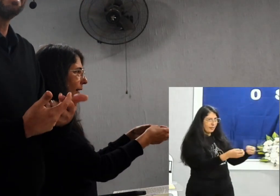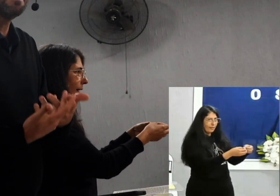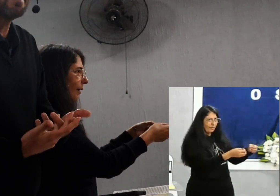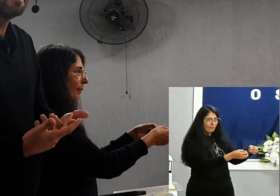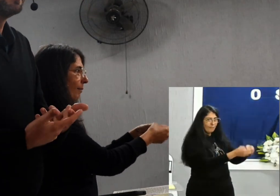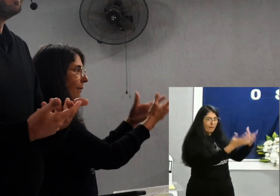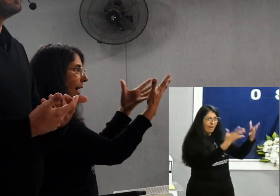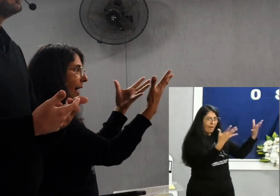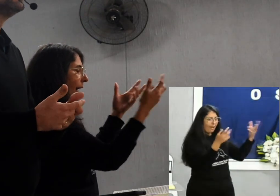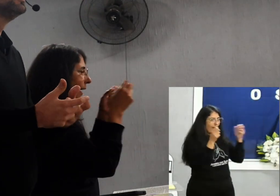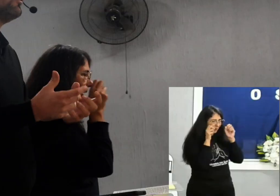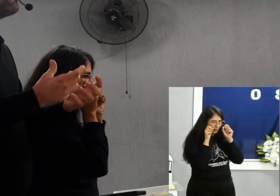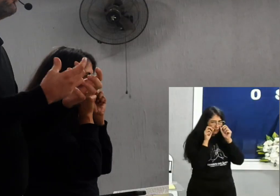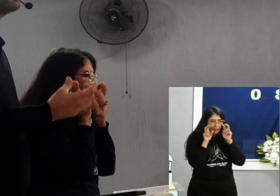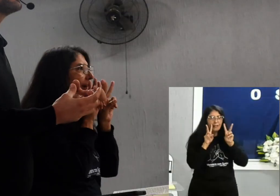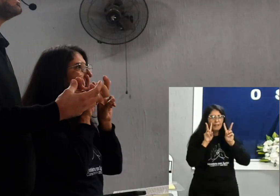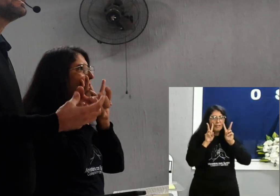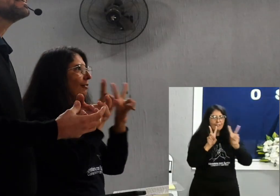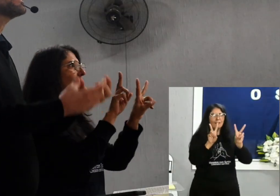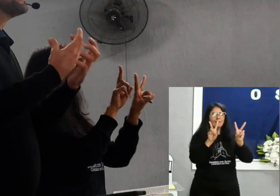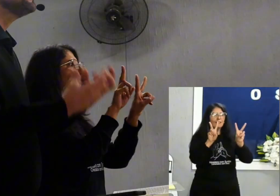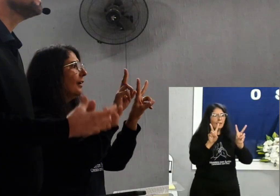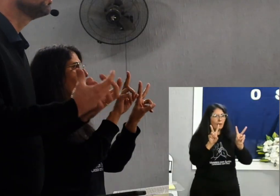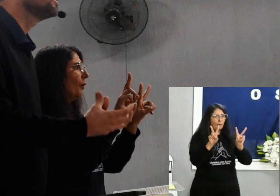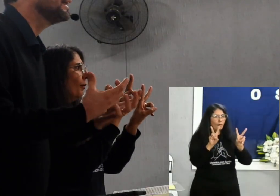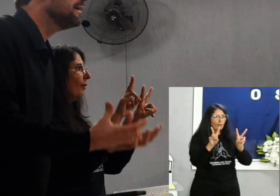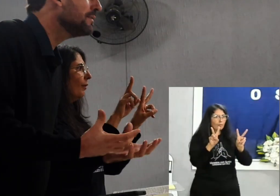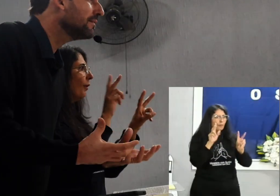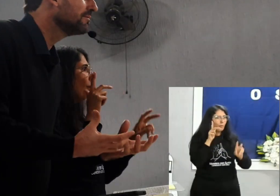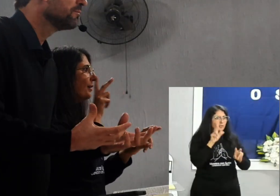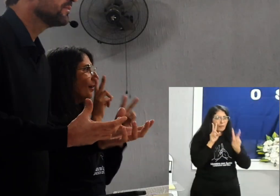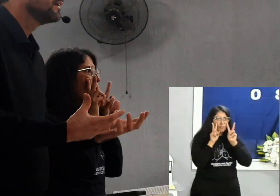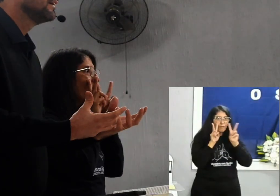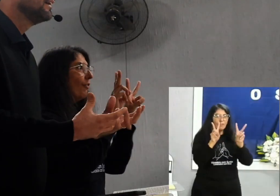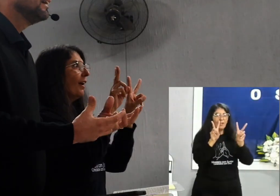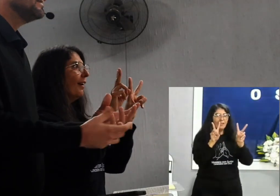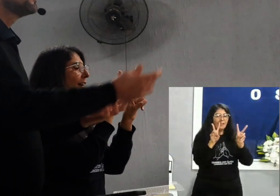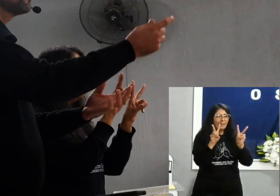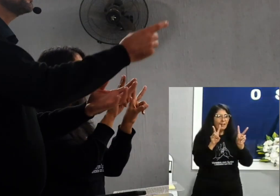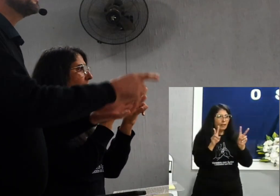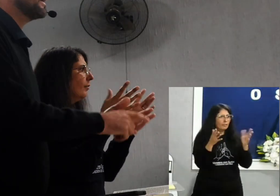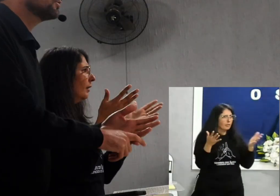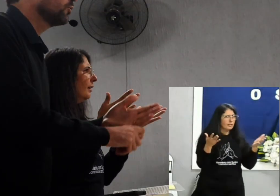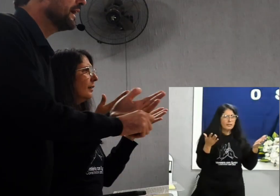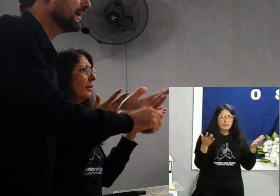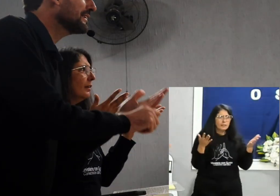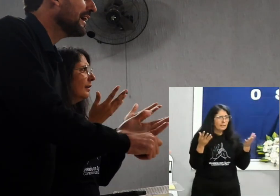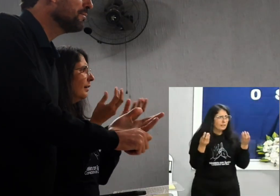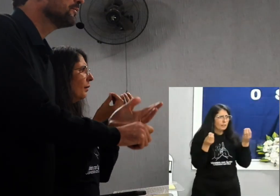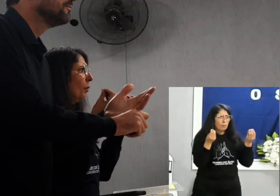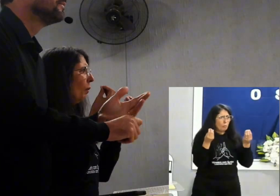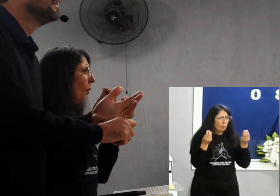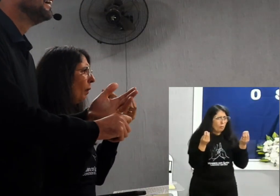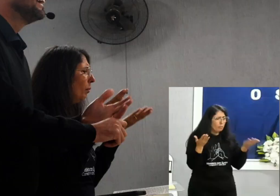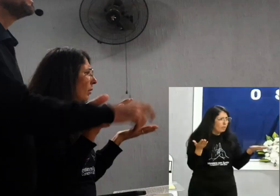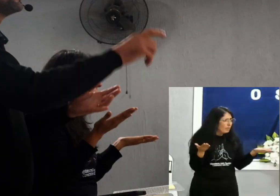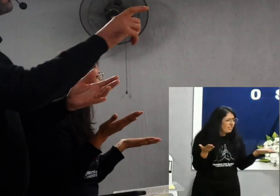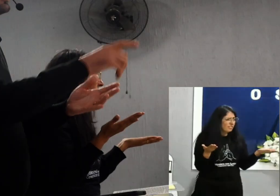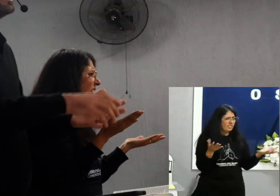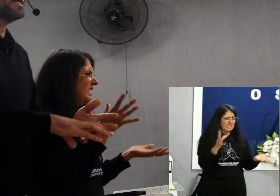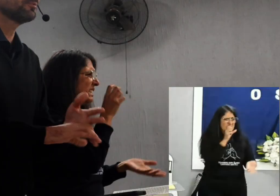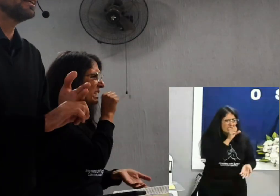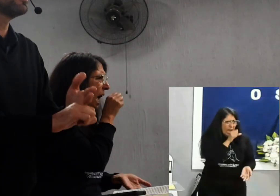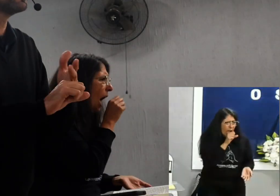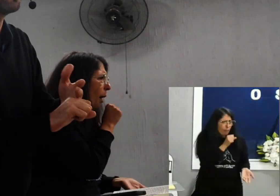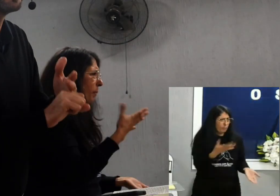de um dilema. E eles não conseguem sair do dilema. Eles ficam chateados porque era sábado. Eles